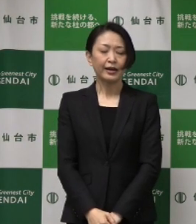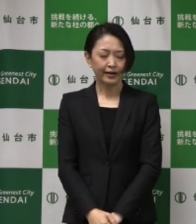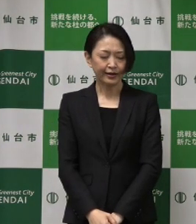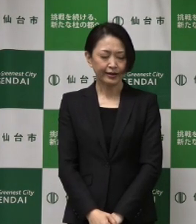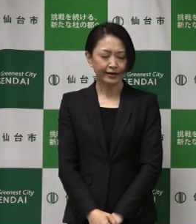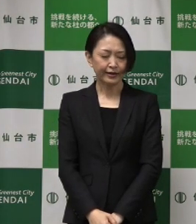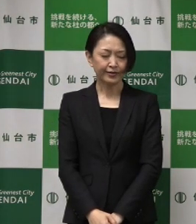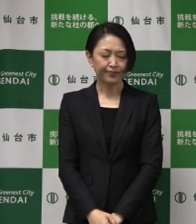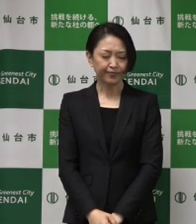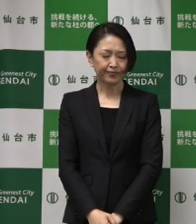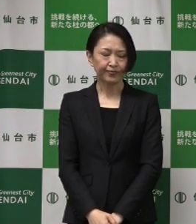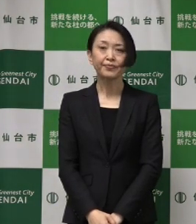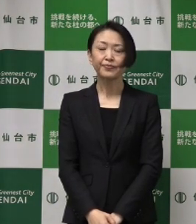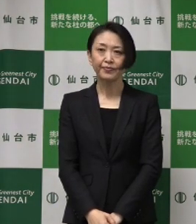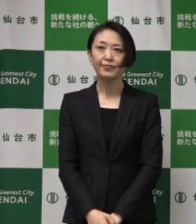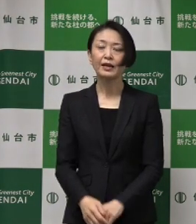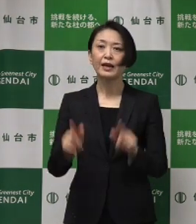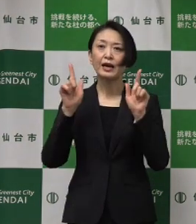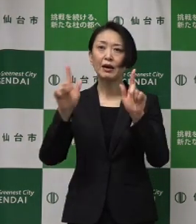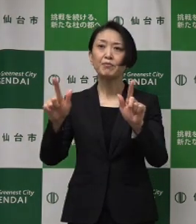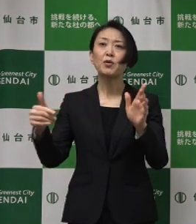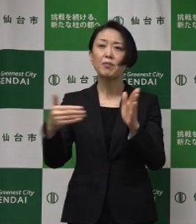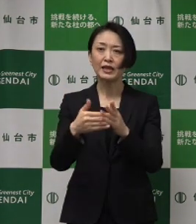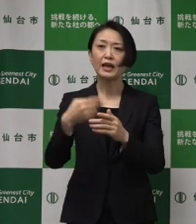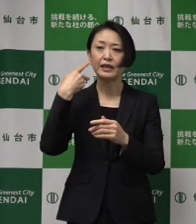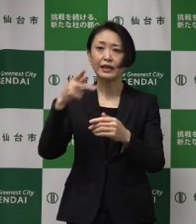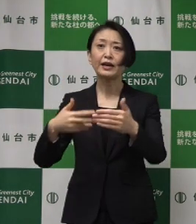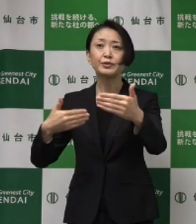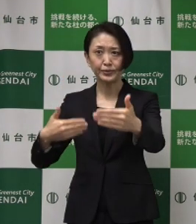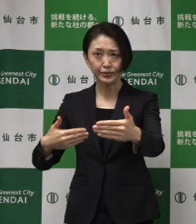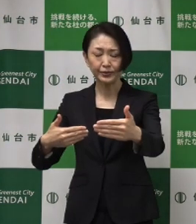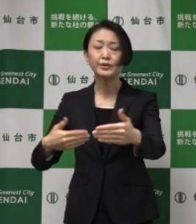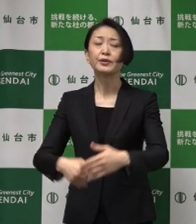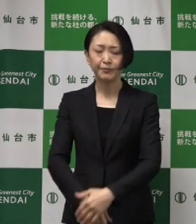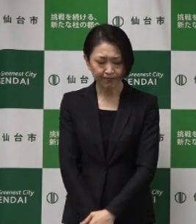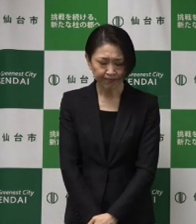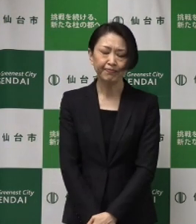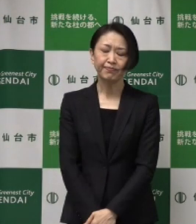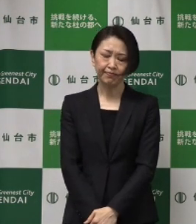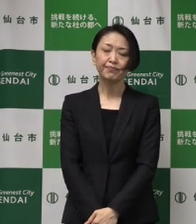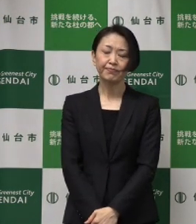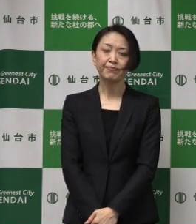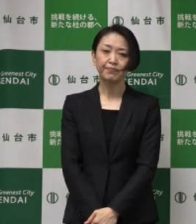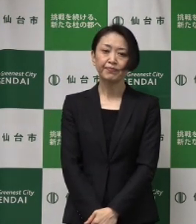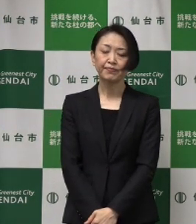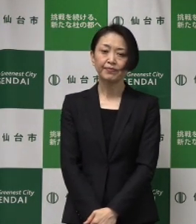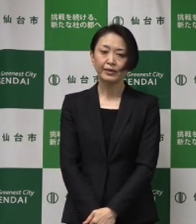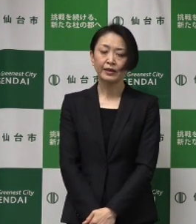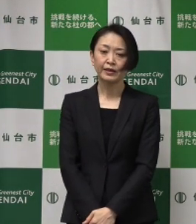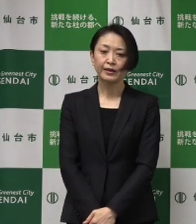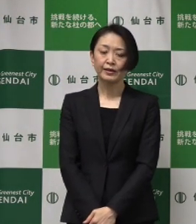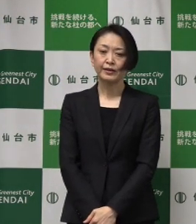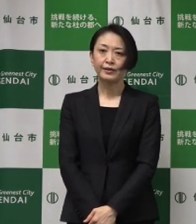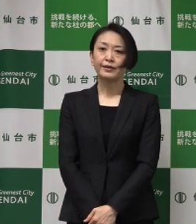告示までそういう時期ということなんですね。今、私はです